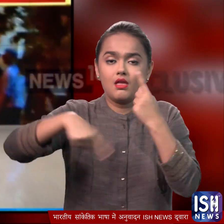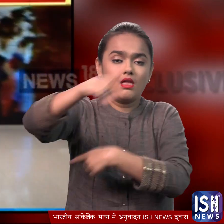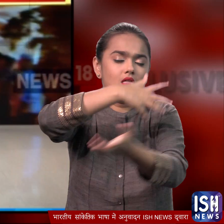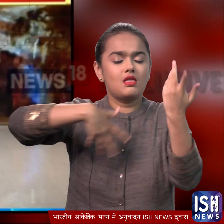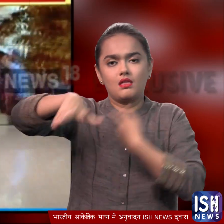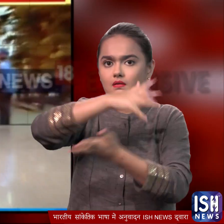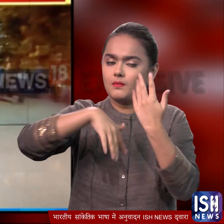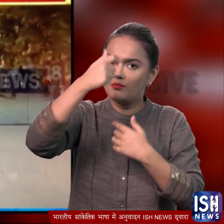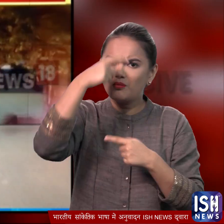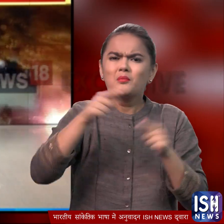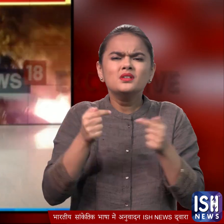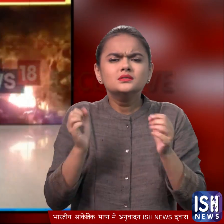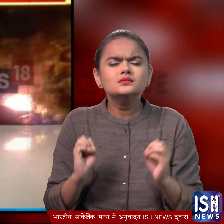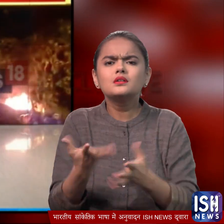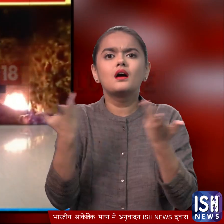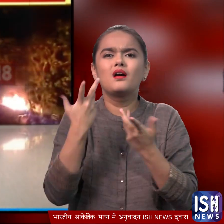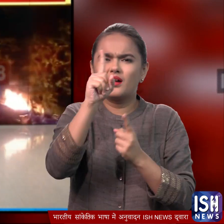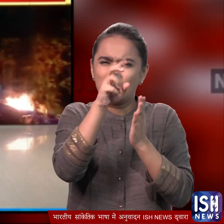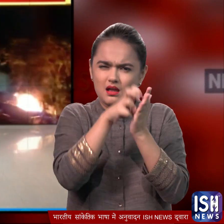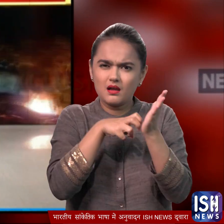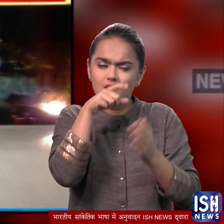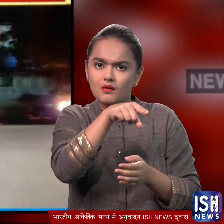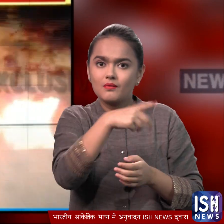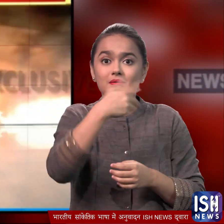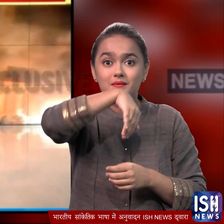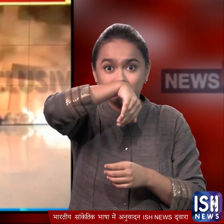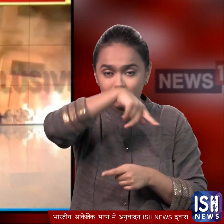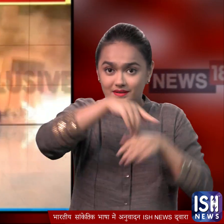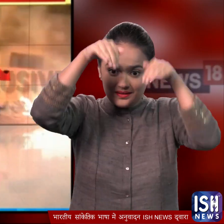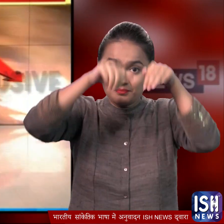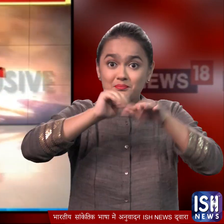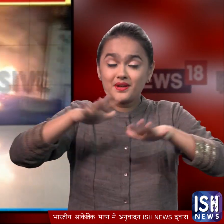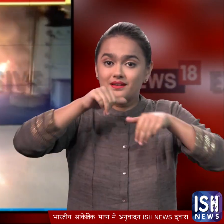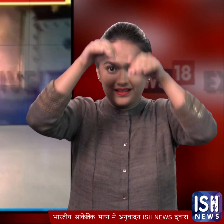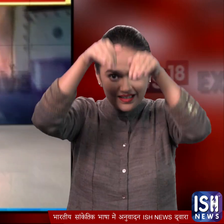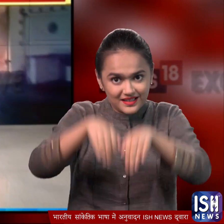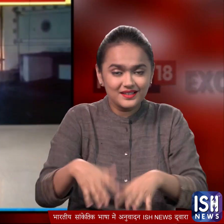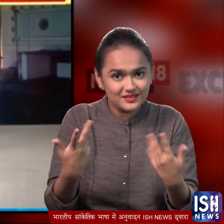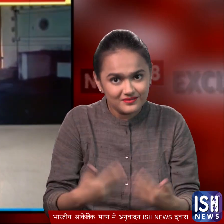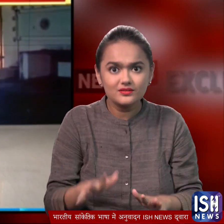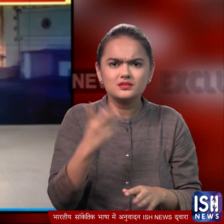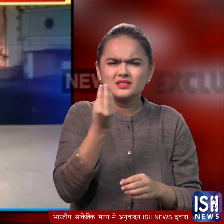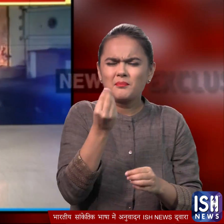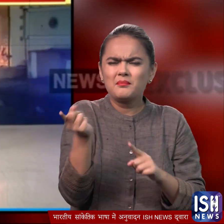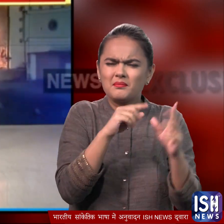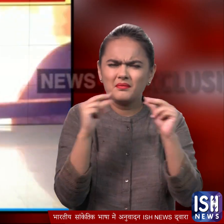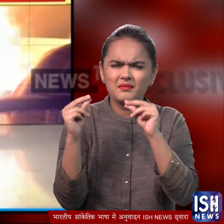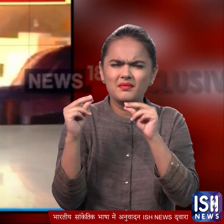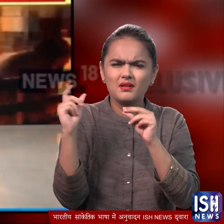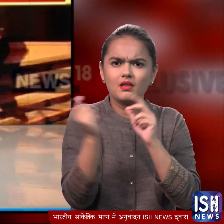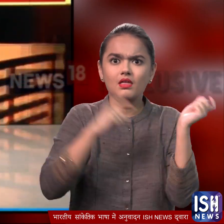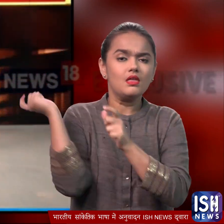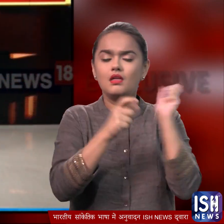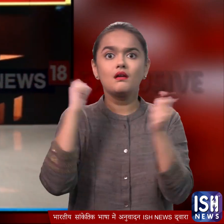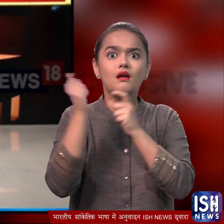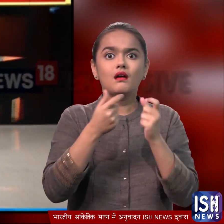तनाव का माहौल बन गया। इस हंगामे की शुरुआत तब हुई जब वहां एक गांव में गणेश प्रतिमा के विसर्जन के दौरान दोनों दलों के समर्थकों में किसी